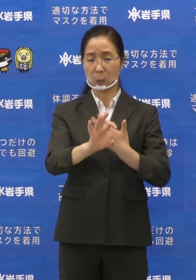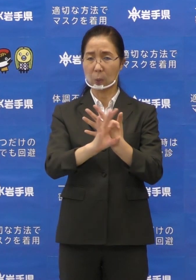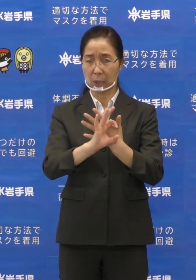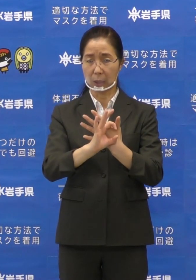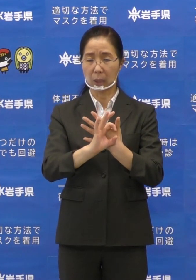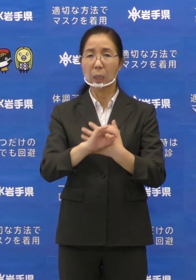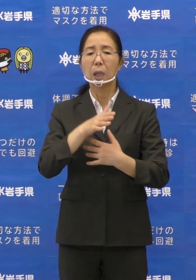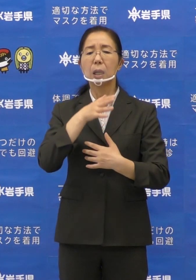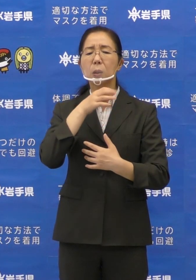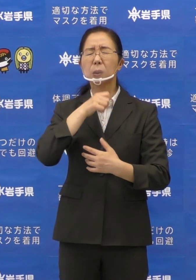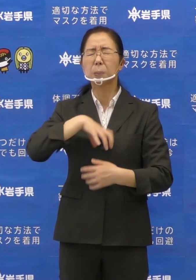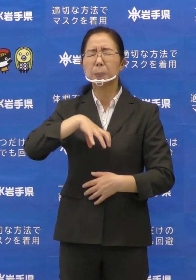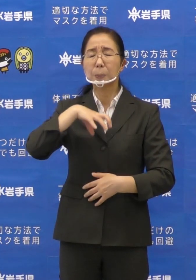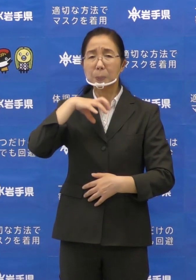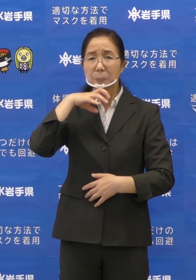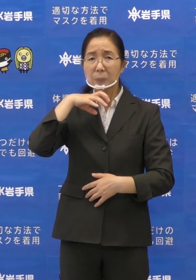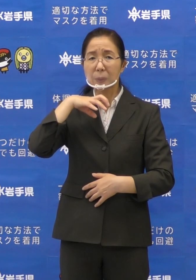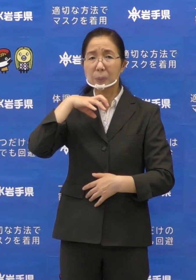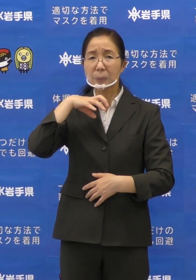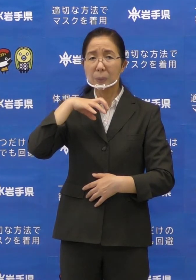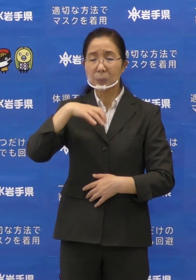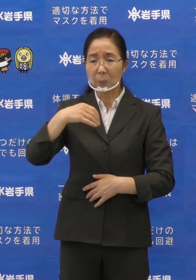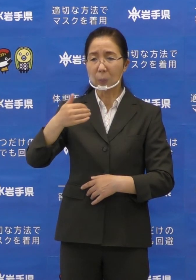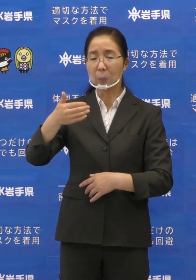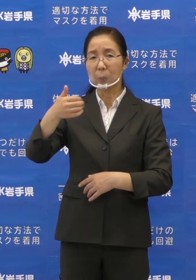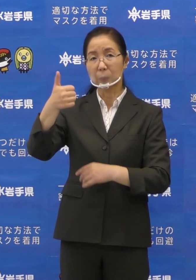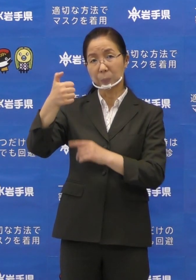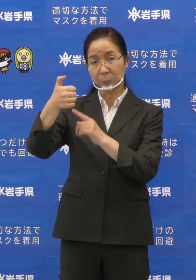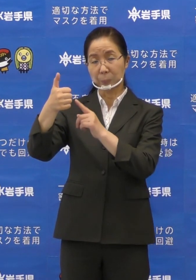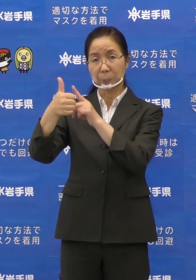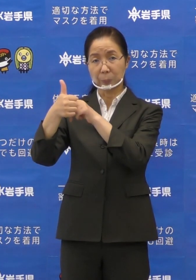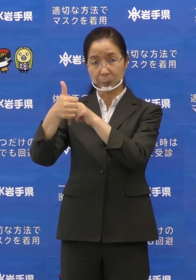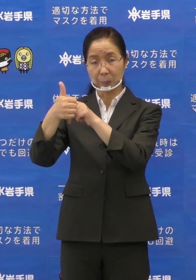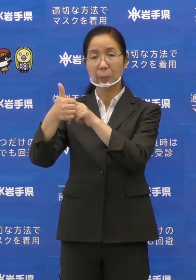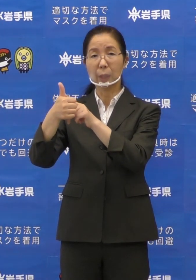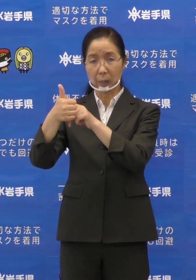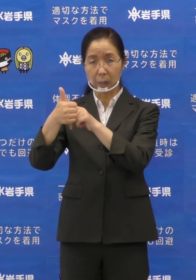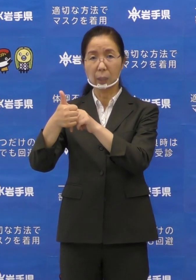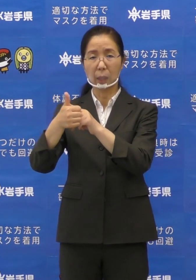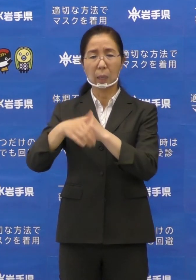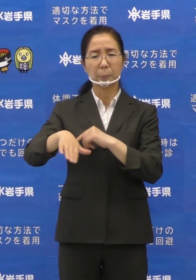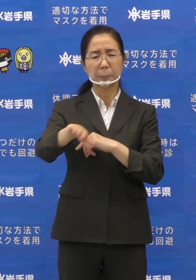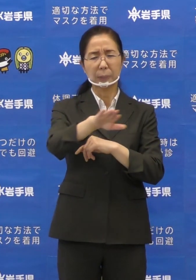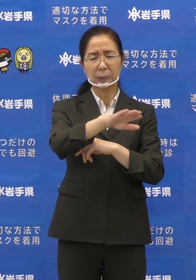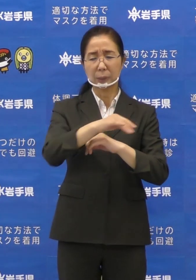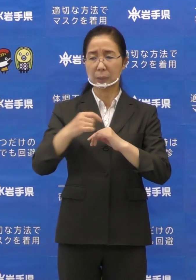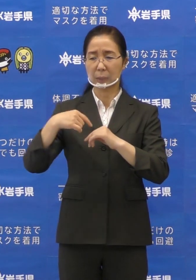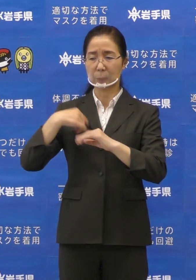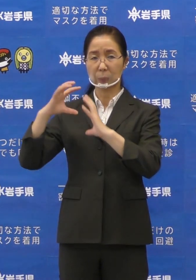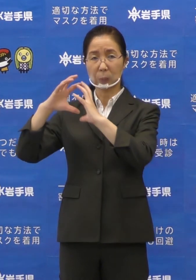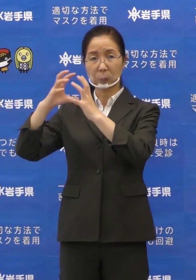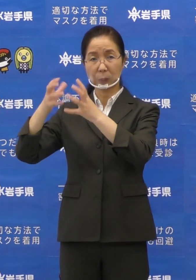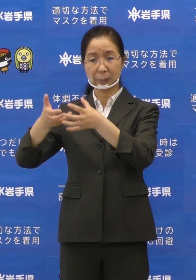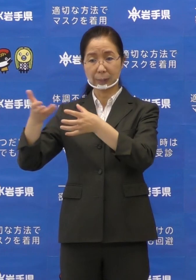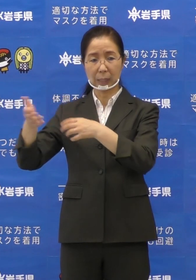年取ったルーク・スカイウォーカーがこう他の惑星からみんながいるところに自分のこ